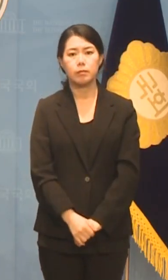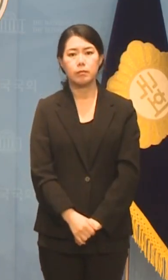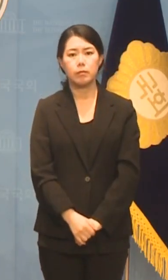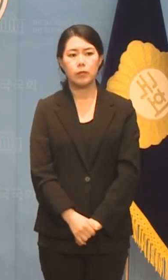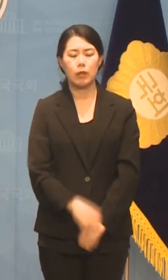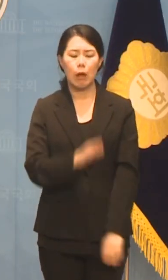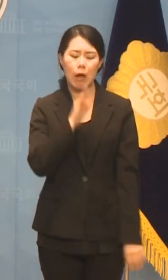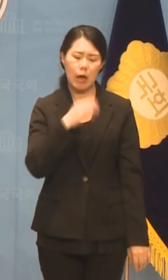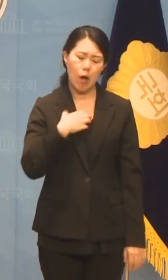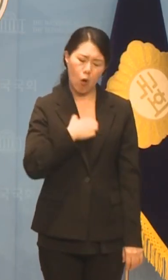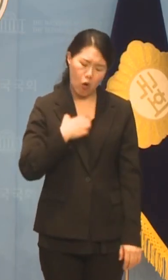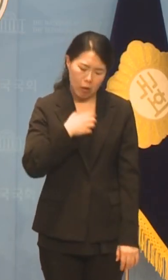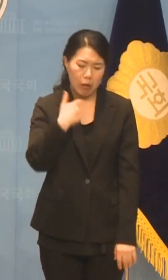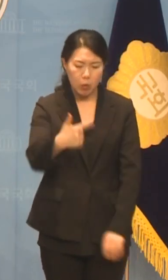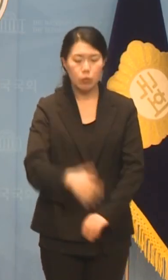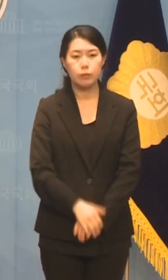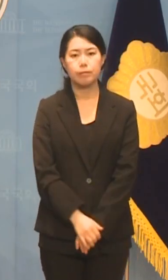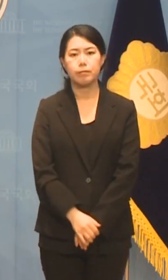아닌지 염려됩니다.